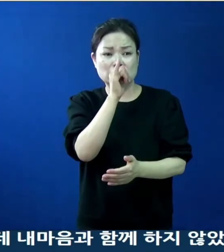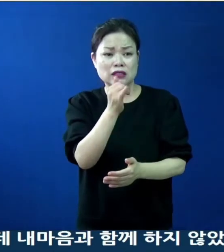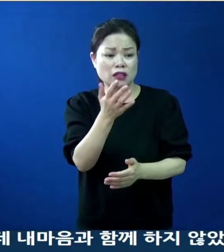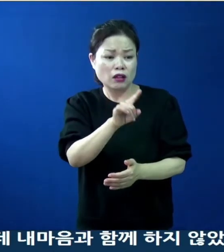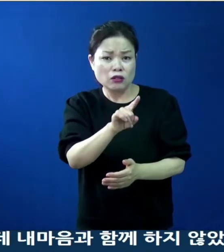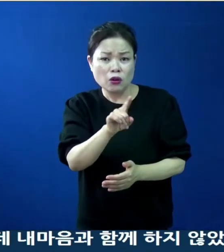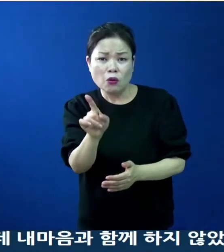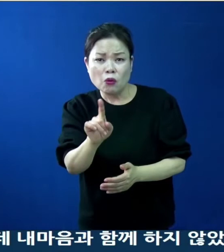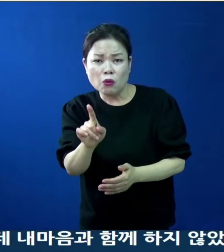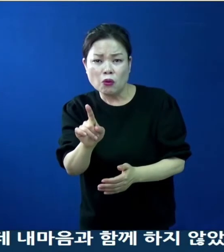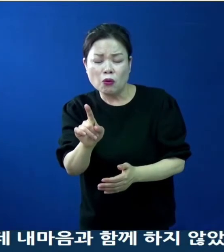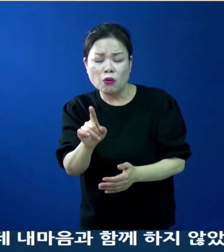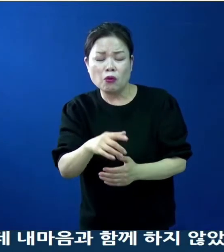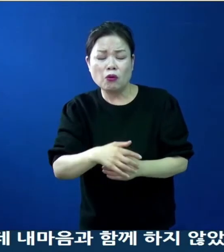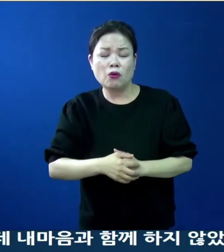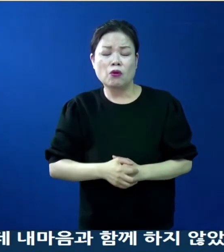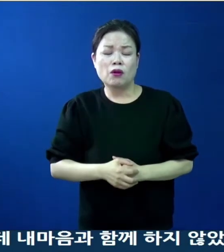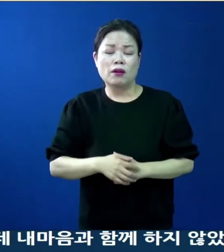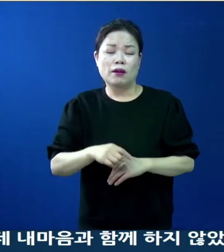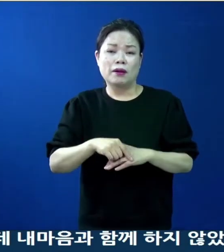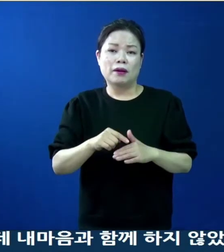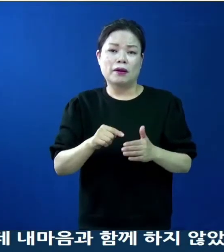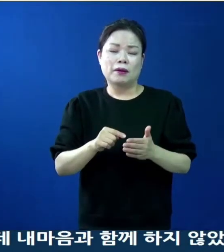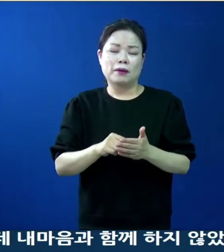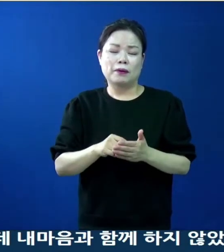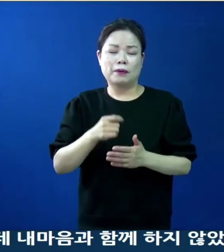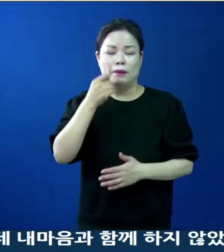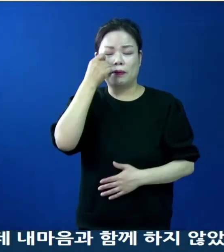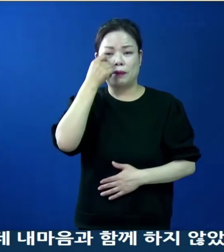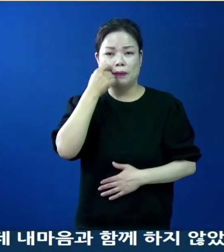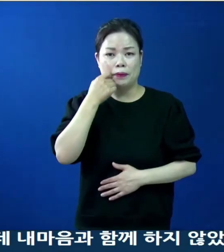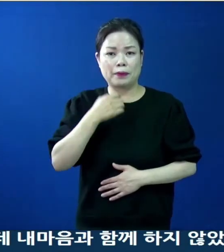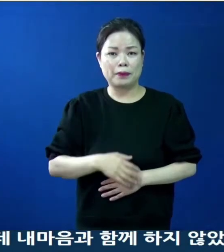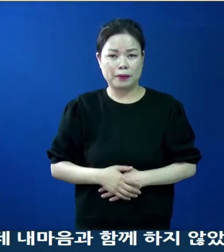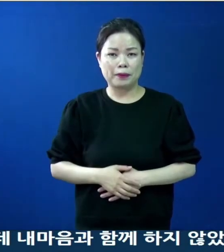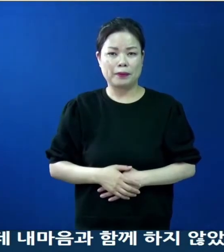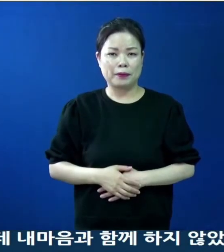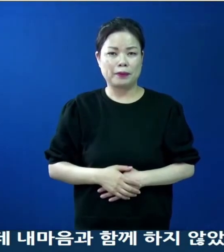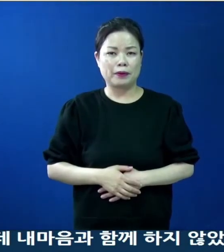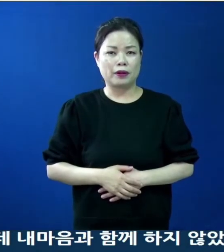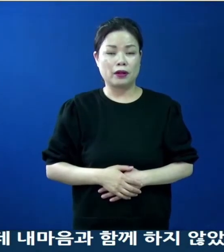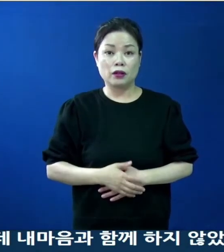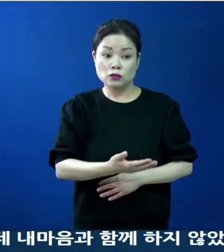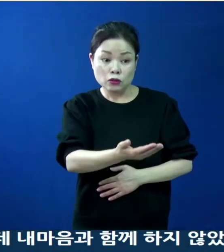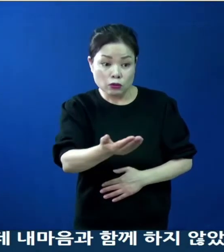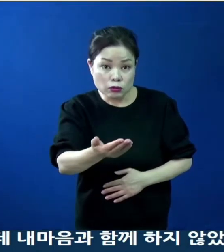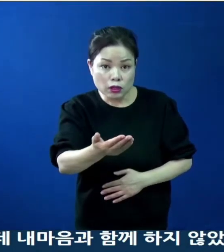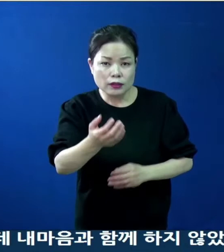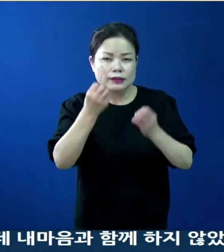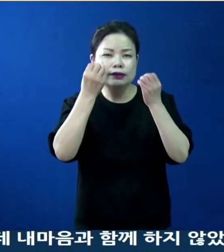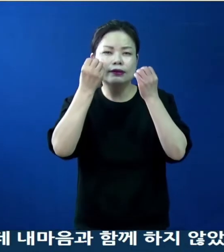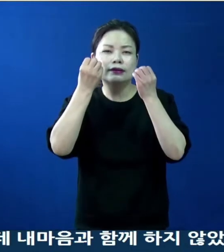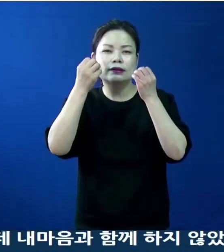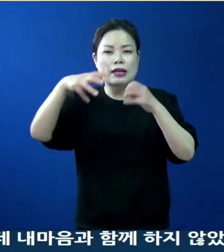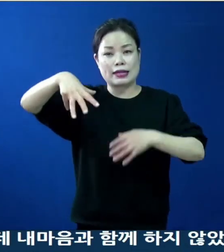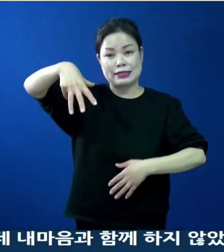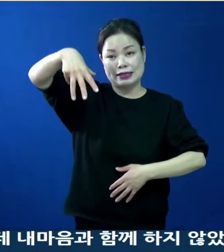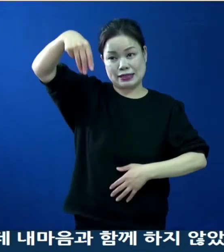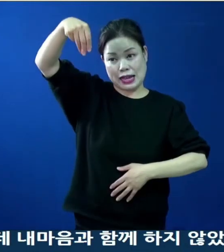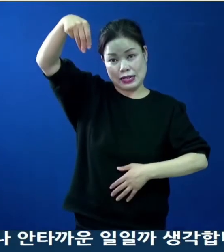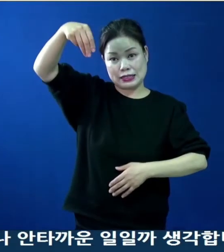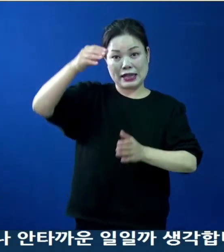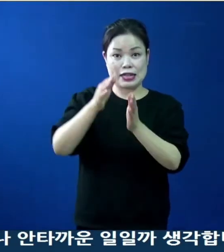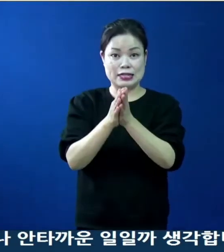있지 않았느냐. 얼마나 가슴을 울리는 질문이지 않습니까? 그럼 이 모습은 창세기 말씀을